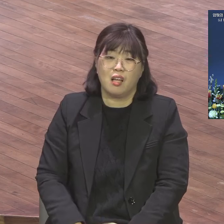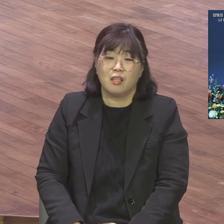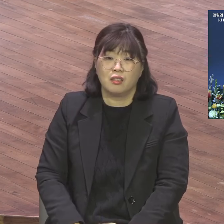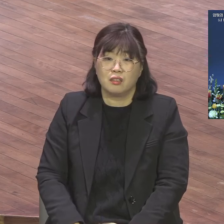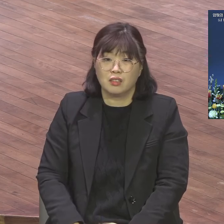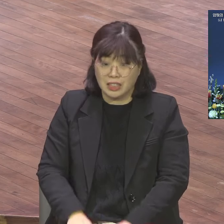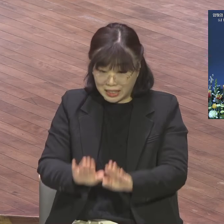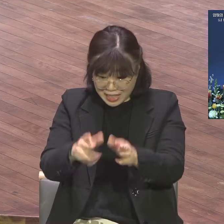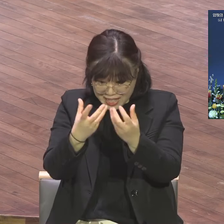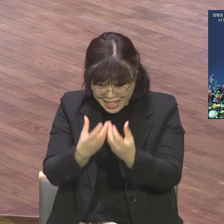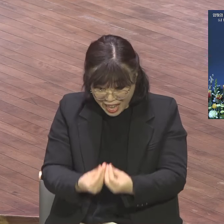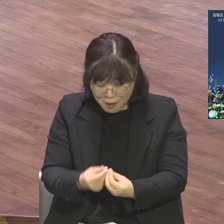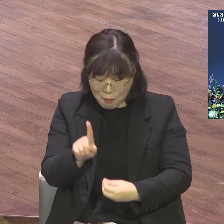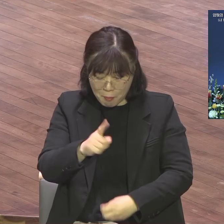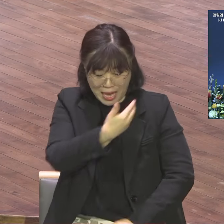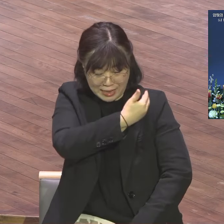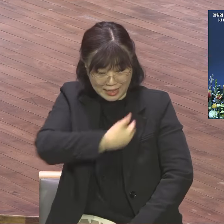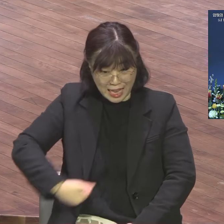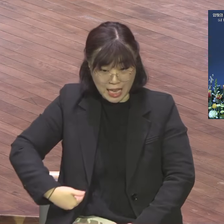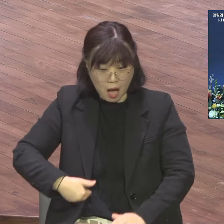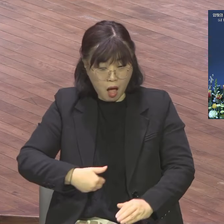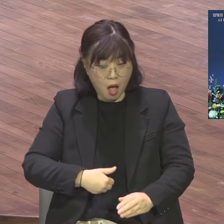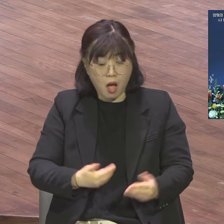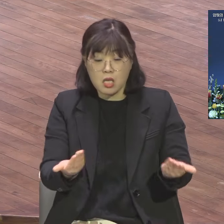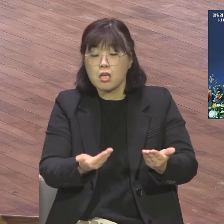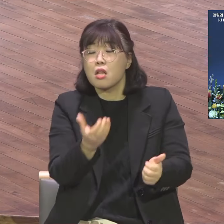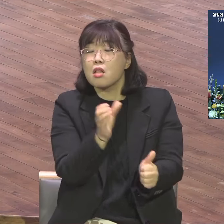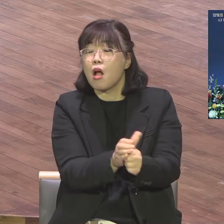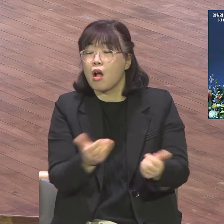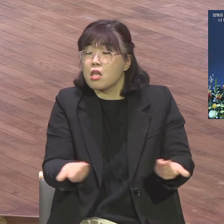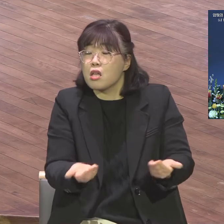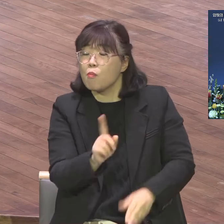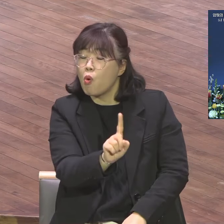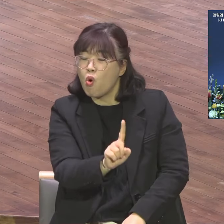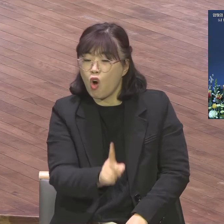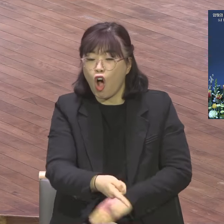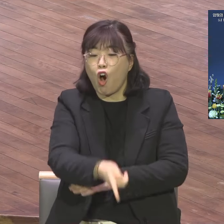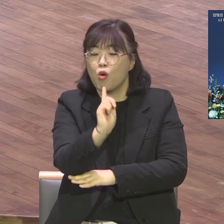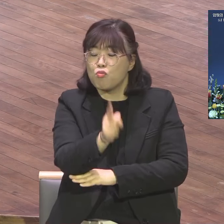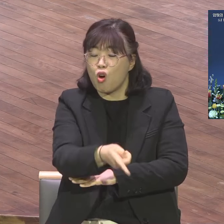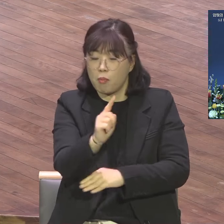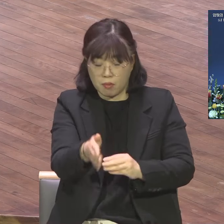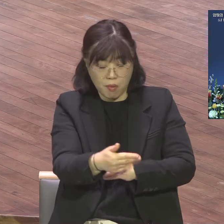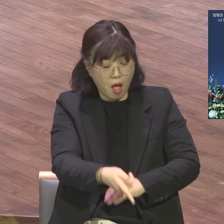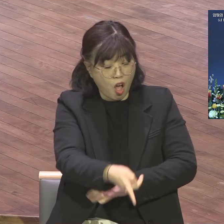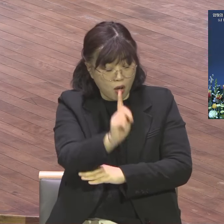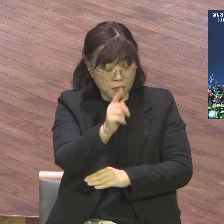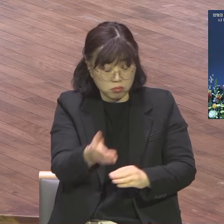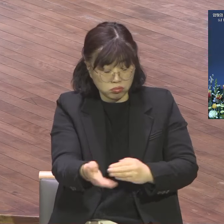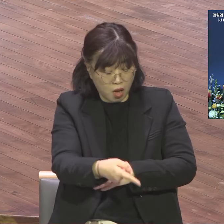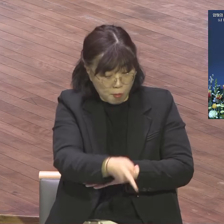모든 족속으로 예수님이 그거 모르고 그 무식한 어부들의 그런 말을 하셨습니까? 지상 최대의